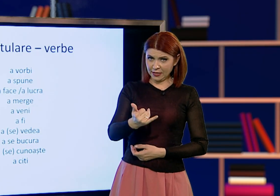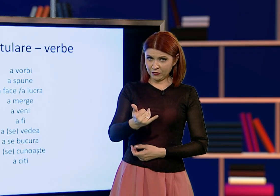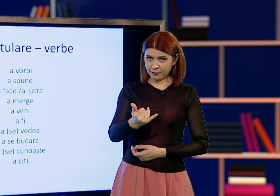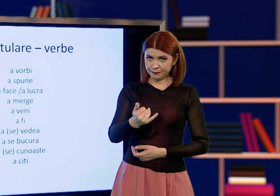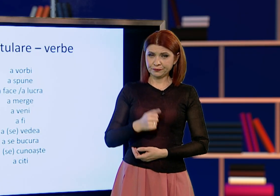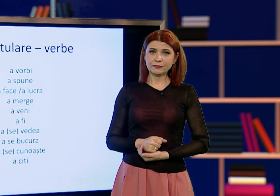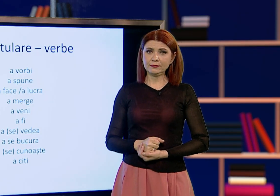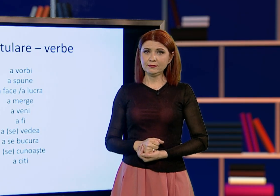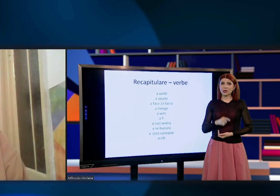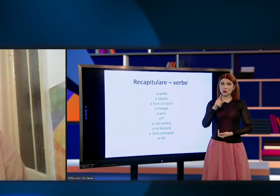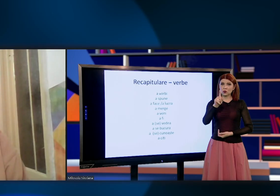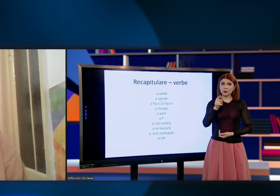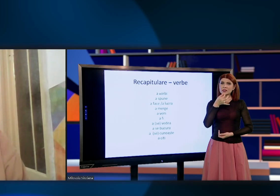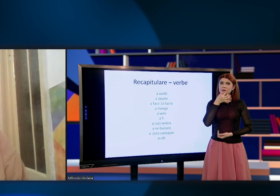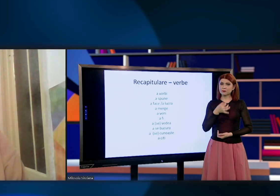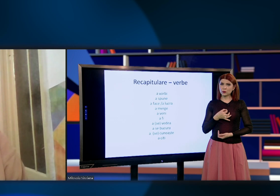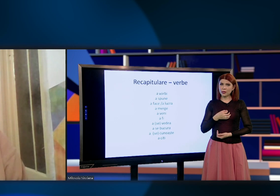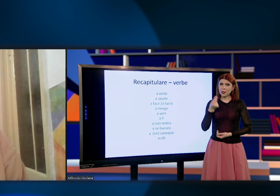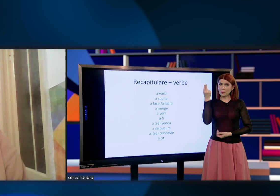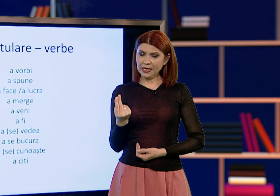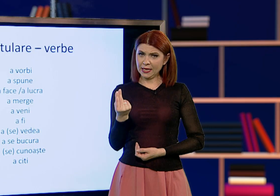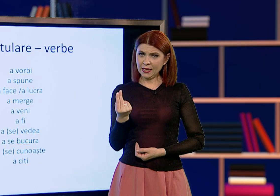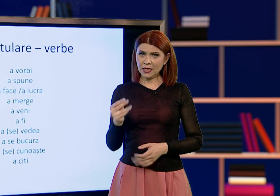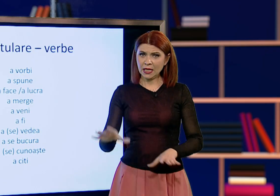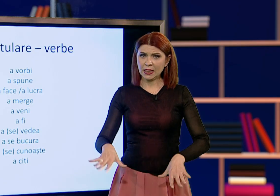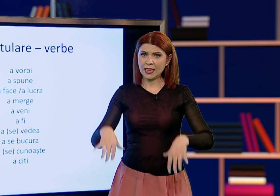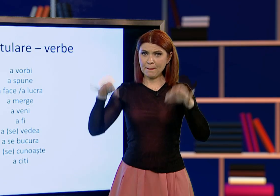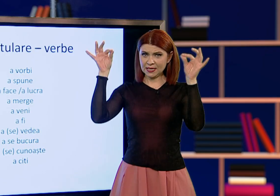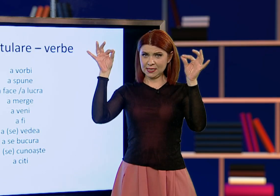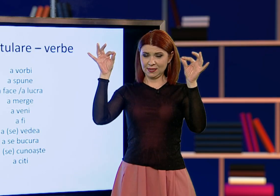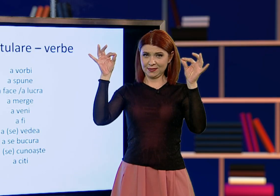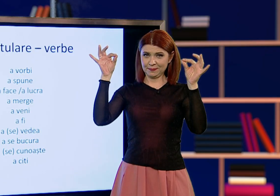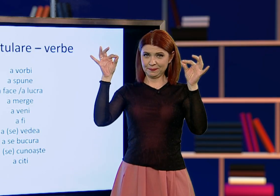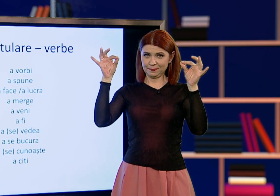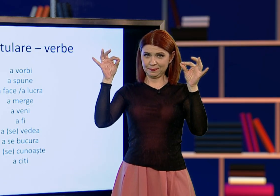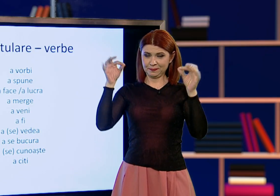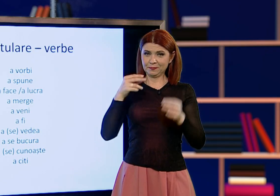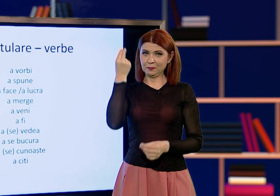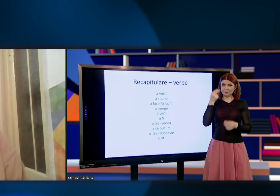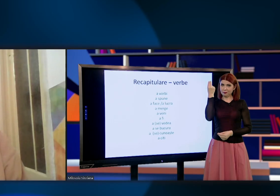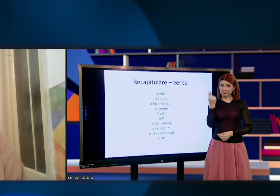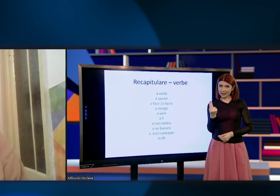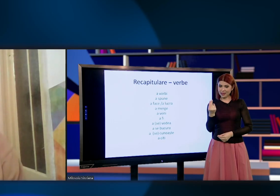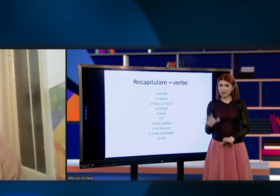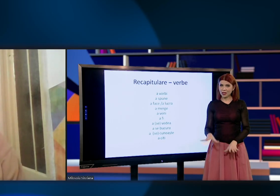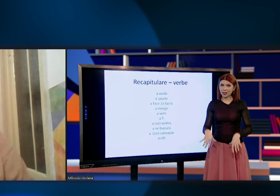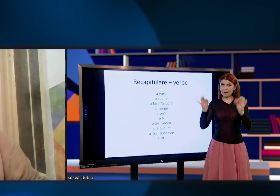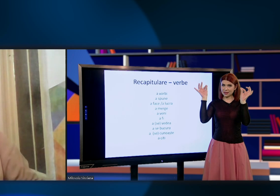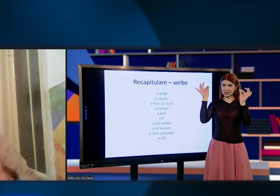venit tu poți să mi spui Bine te am găsit Bine te am găsit